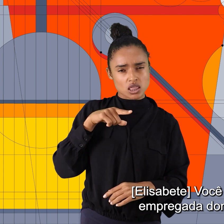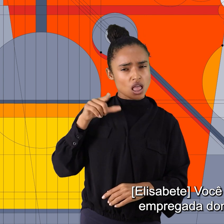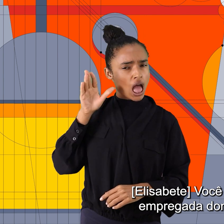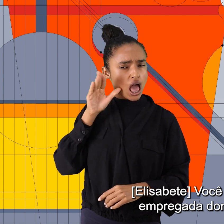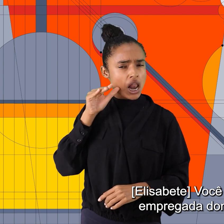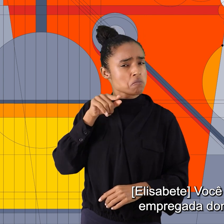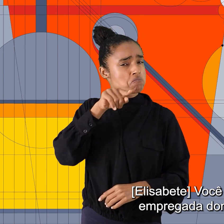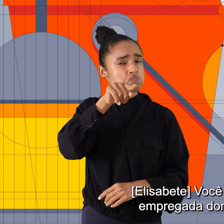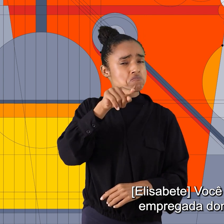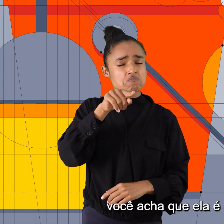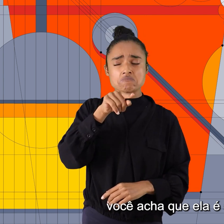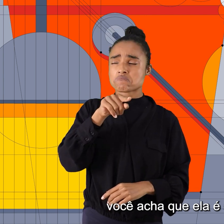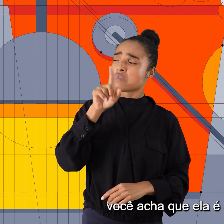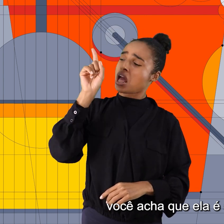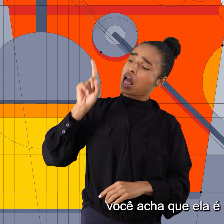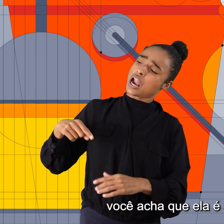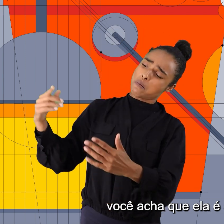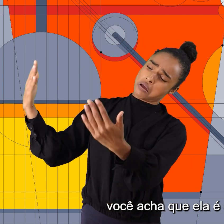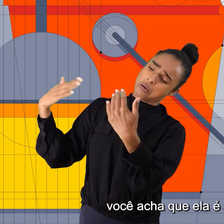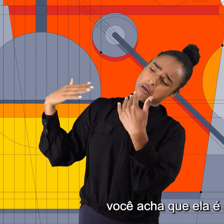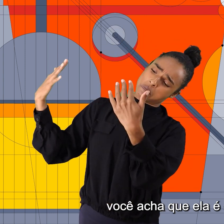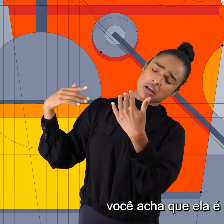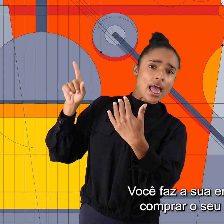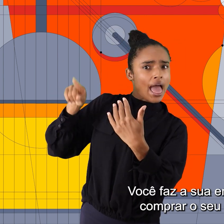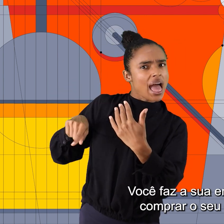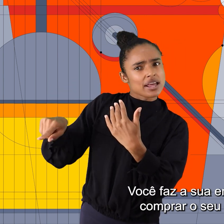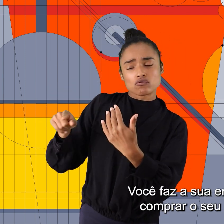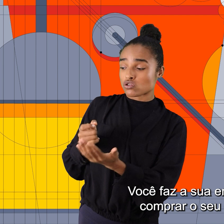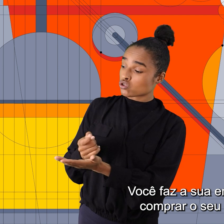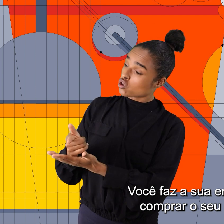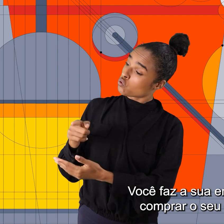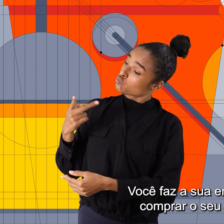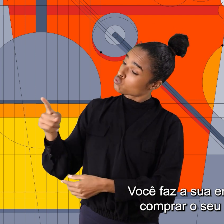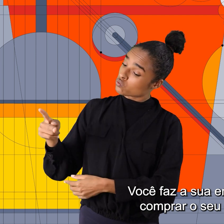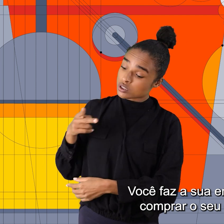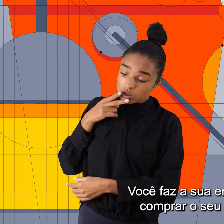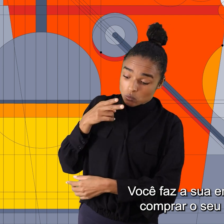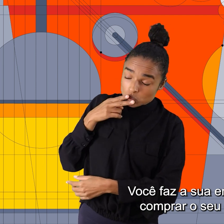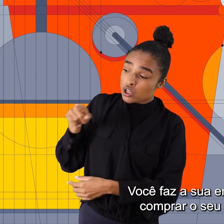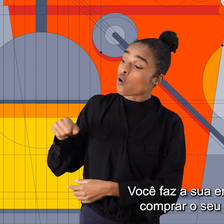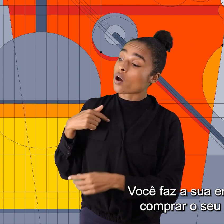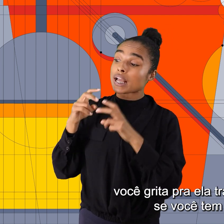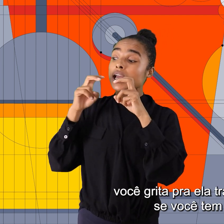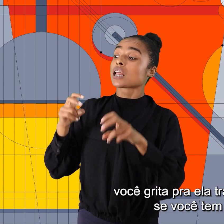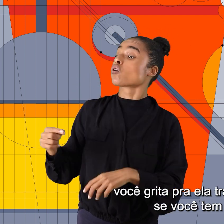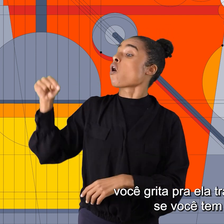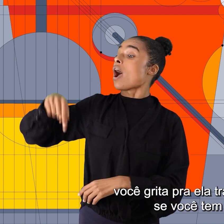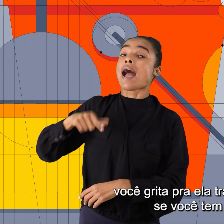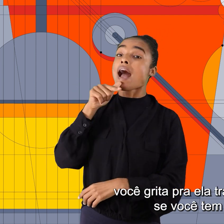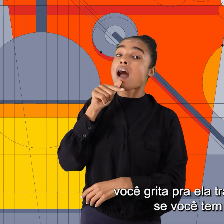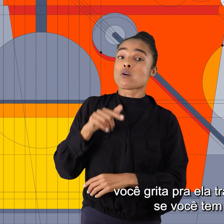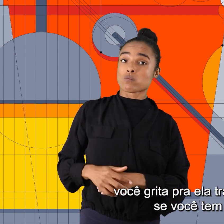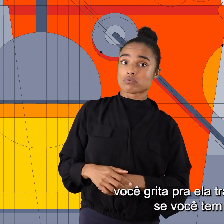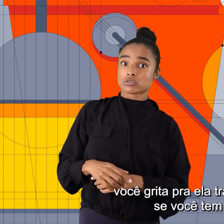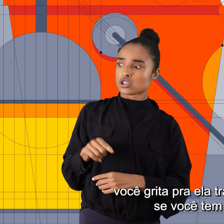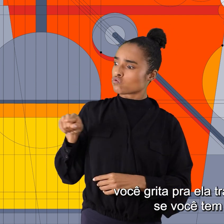Você tem uma empregada doméstica, você acha que ela é sua mucama. Você faz a sua empregada comprar o seu cigarro, você grita para ela